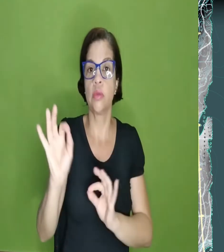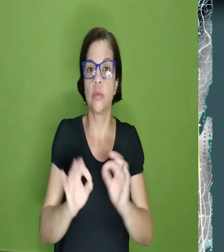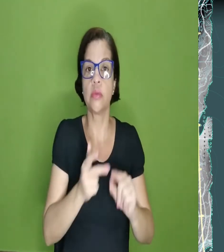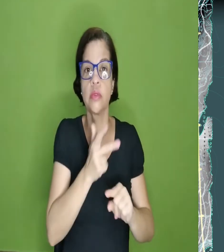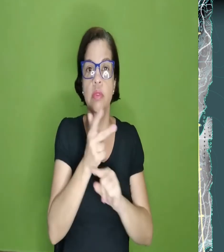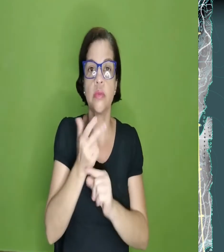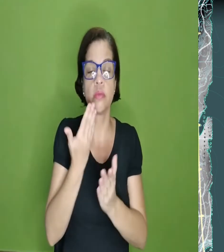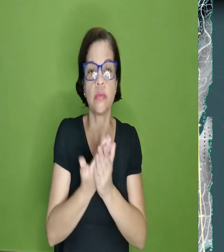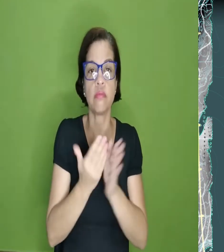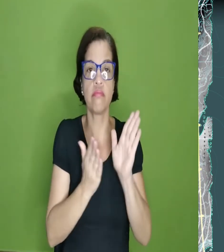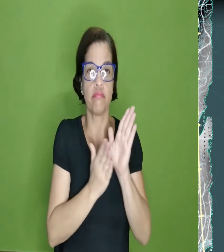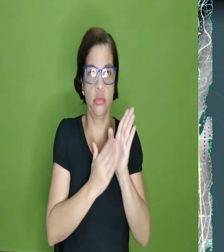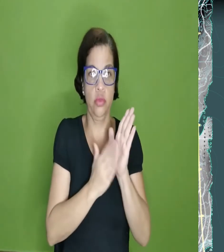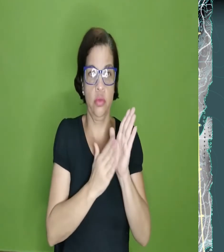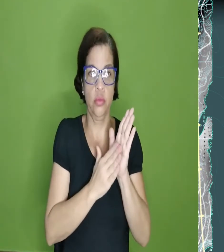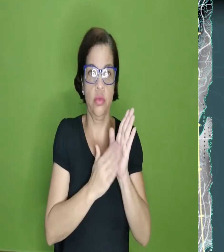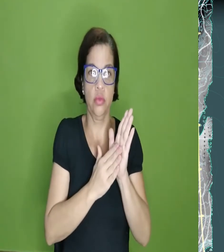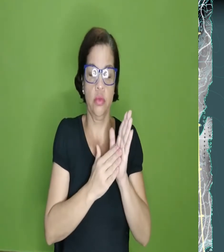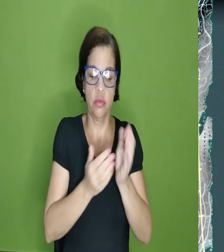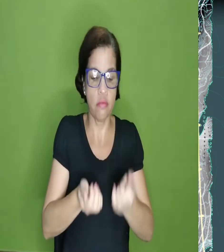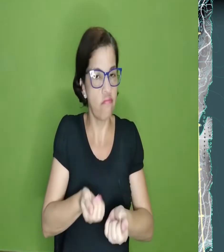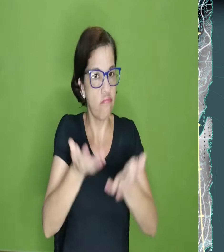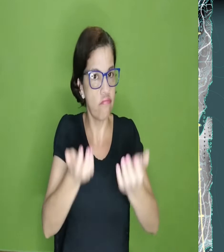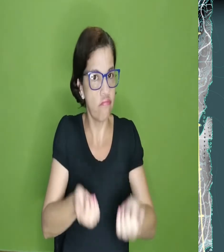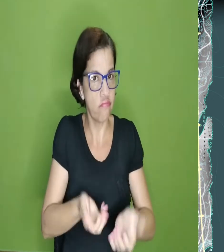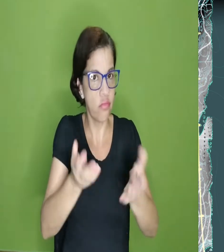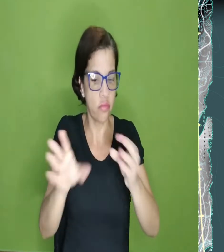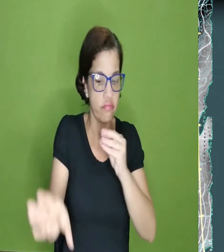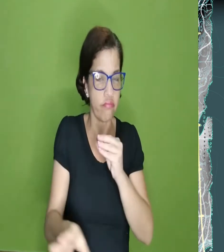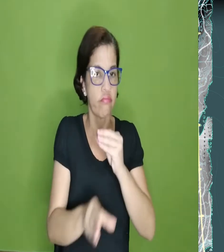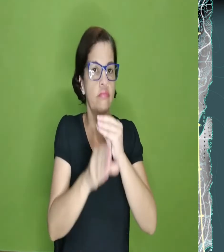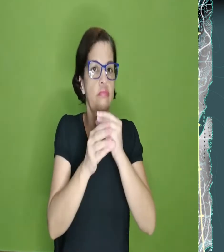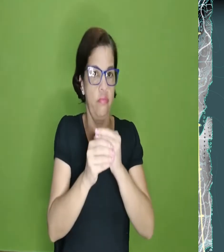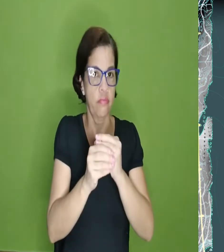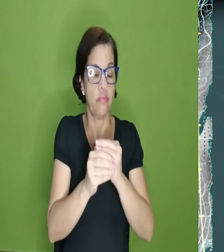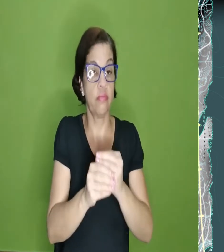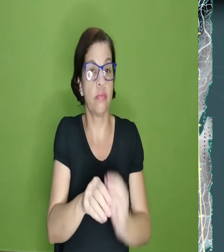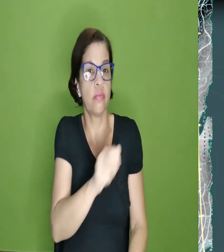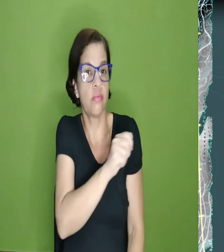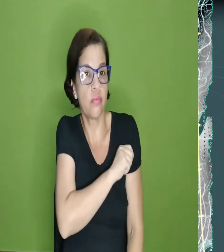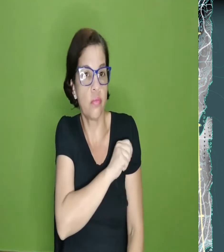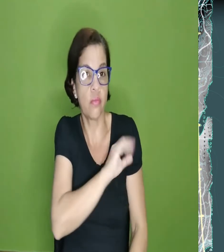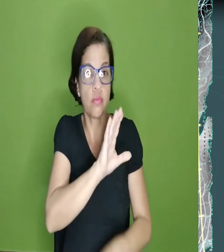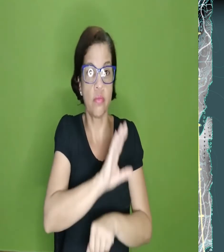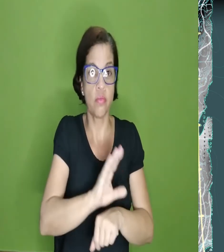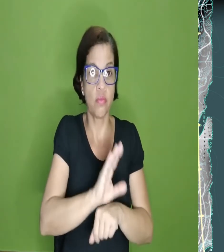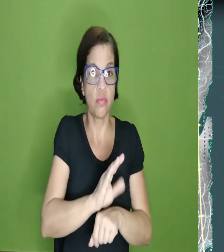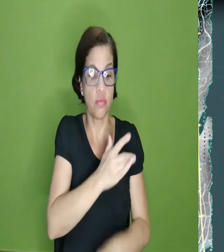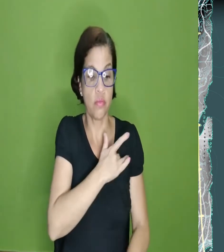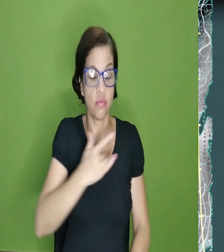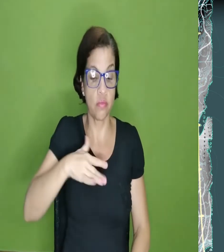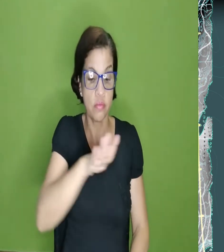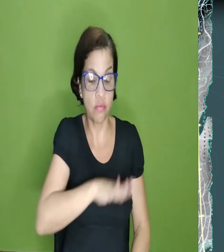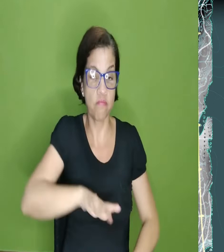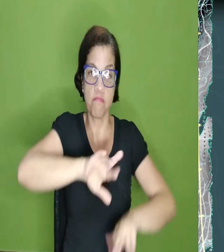esta videoaula com o propósito de ser uma fonte de informação complementar para os estudantes dos diversos cursos da área